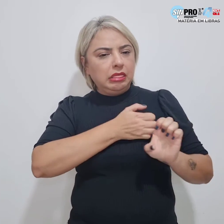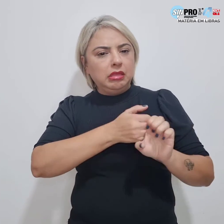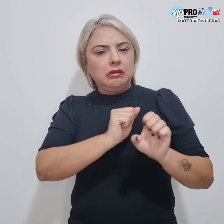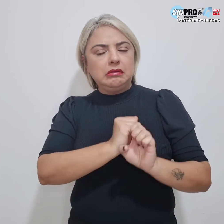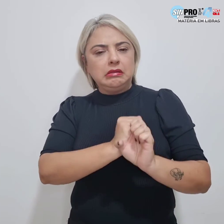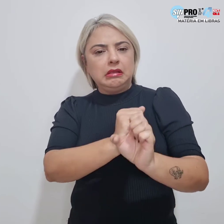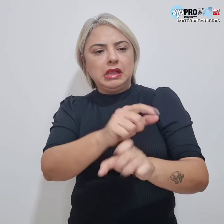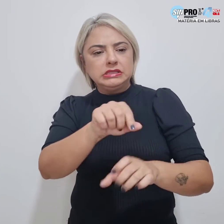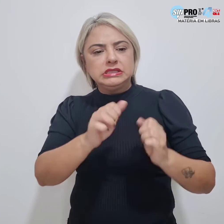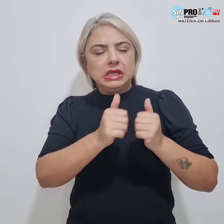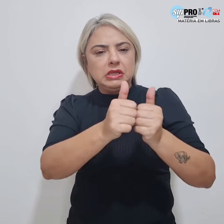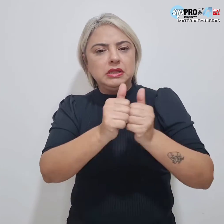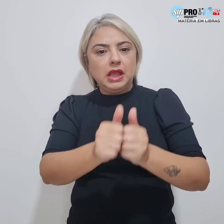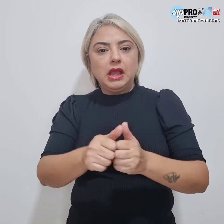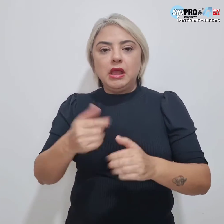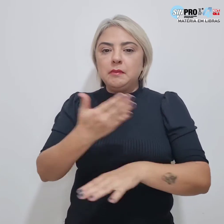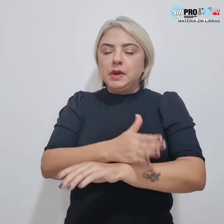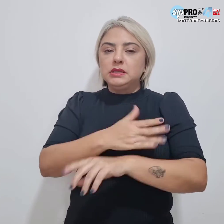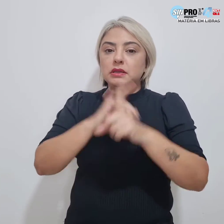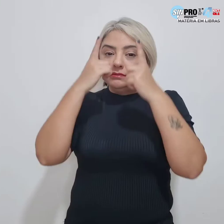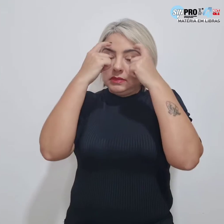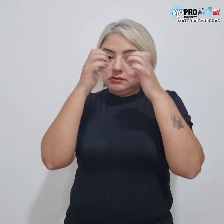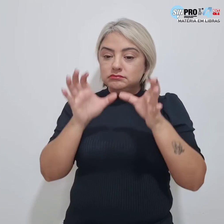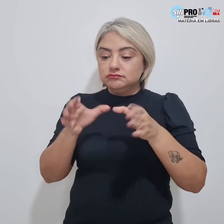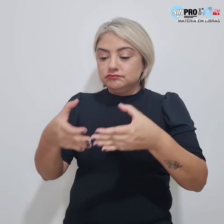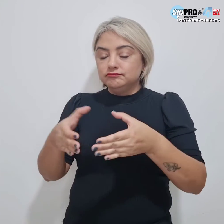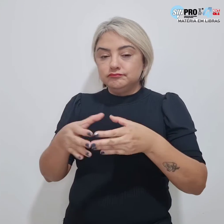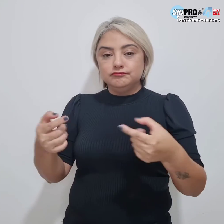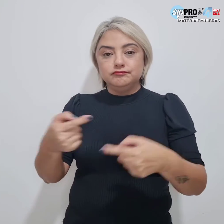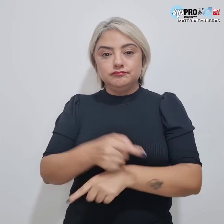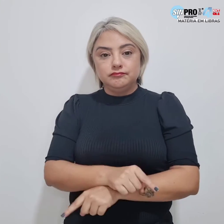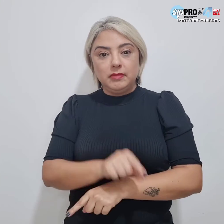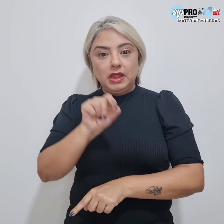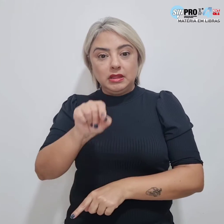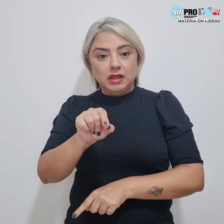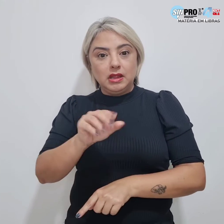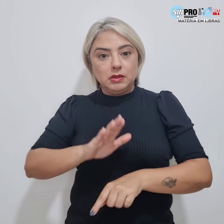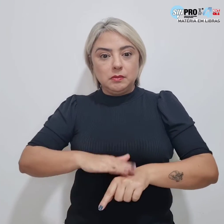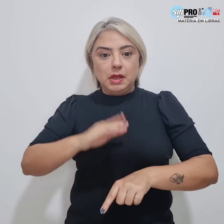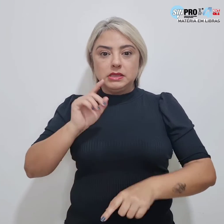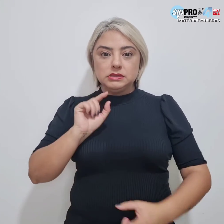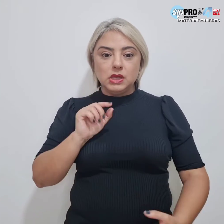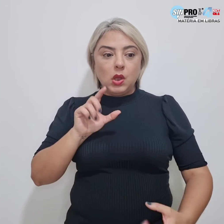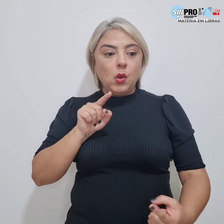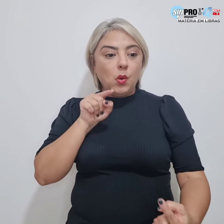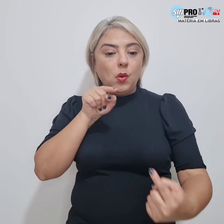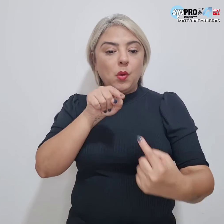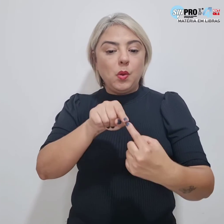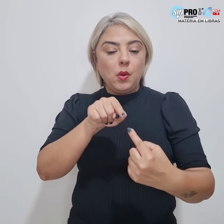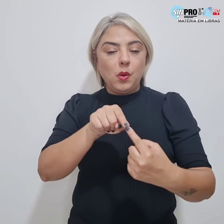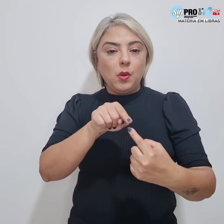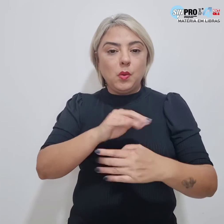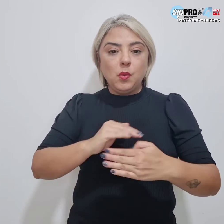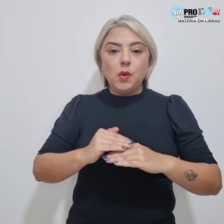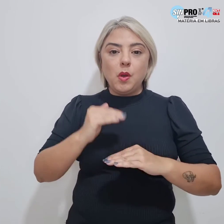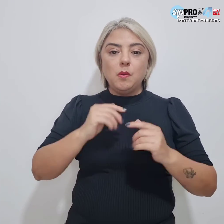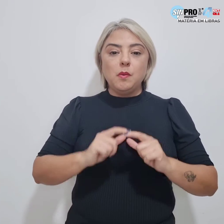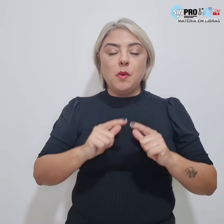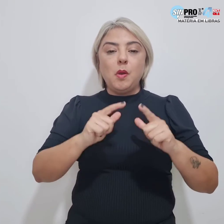a praticar a violência contra as minorias, dando ainda mais sentido ao aumento das violências contra o povo